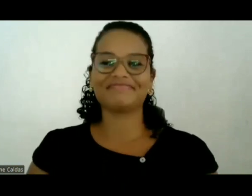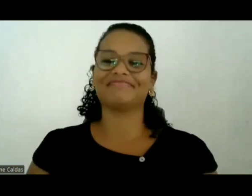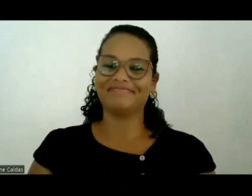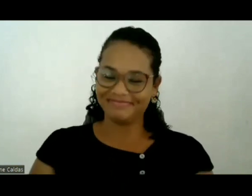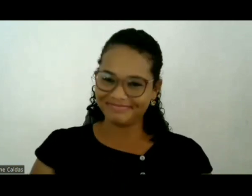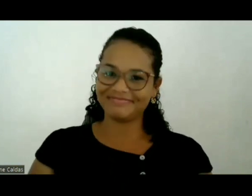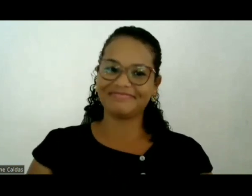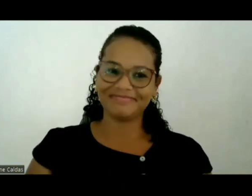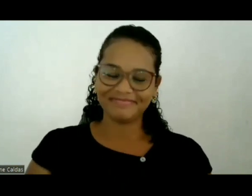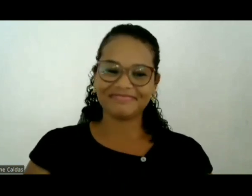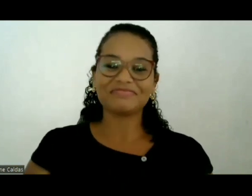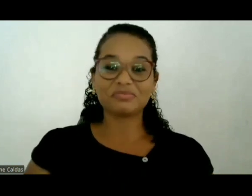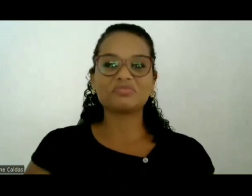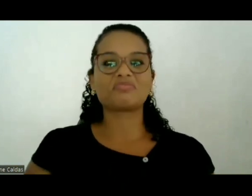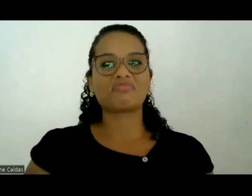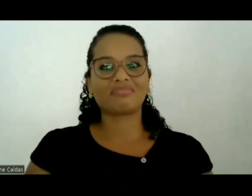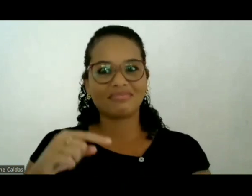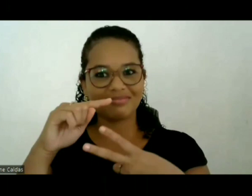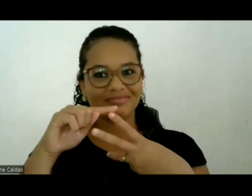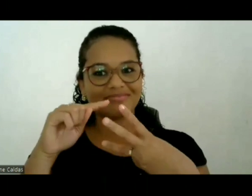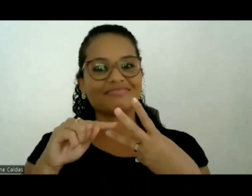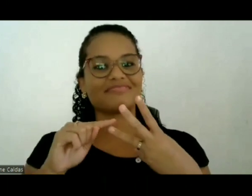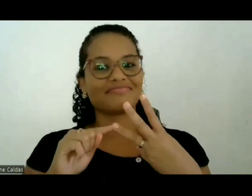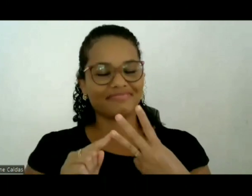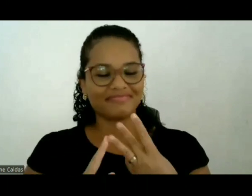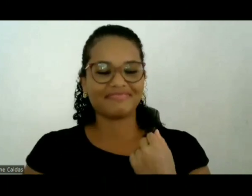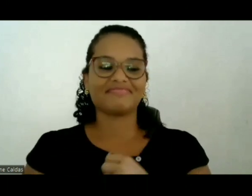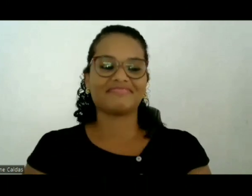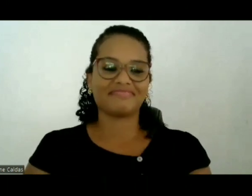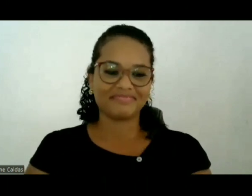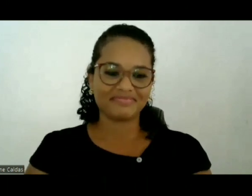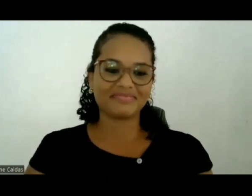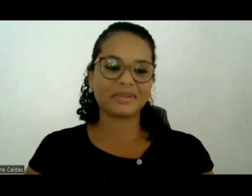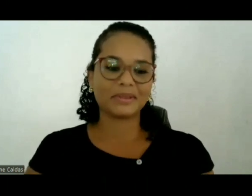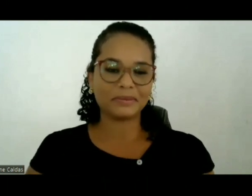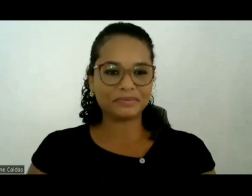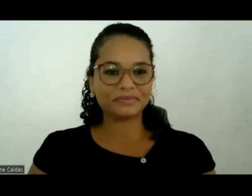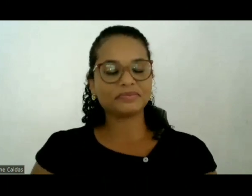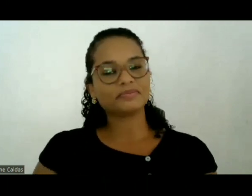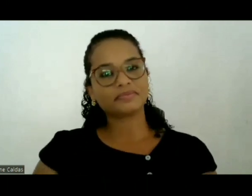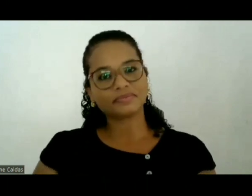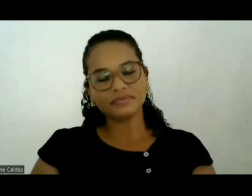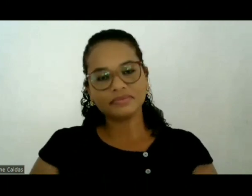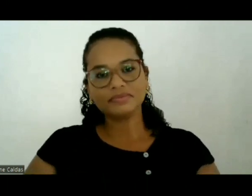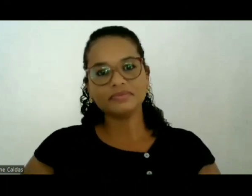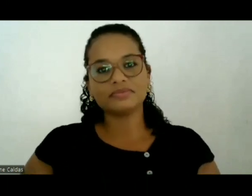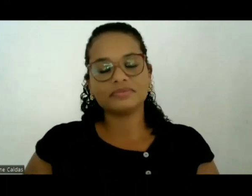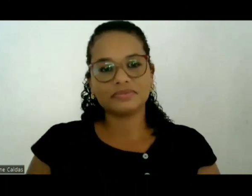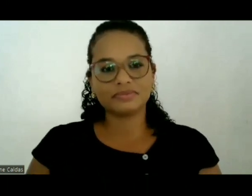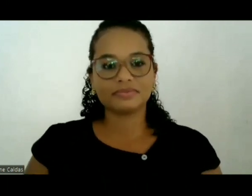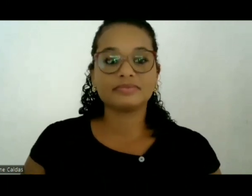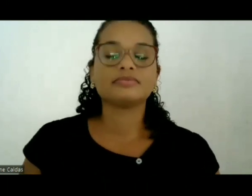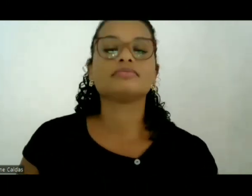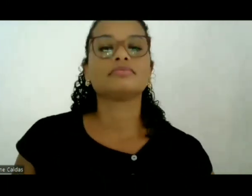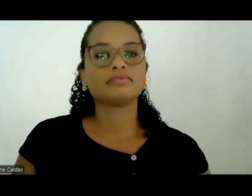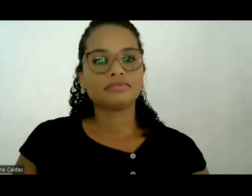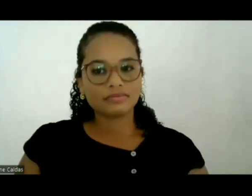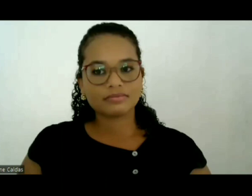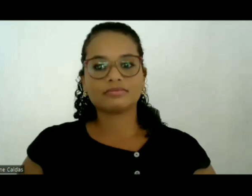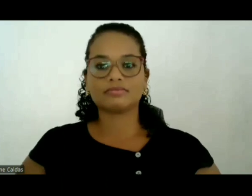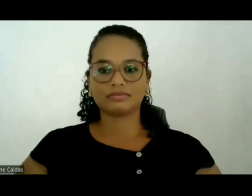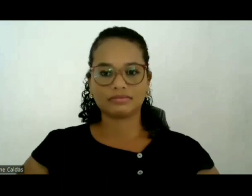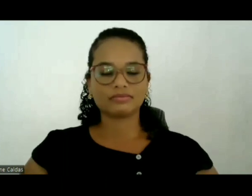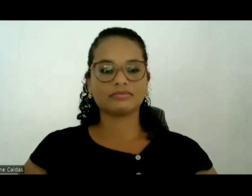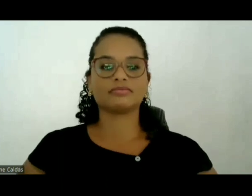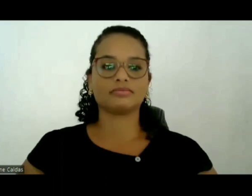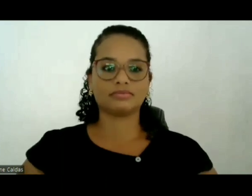vocês aí três formas de bom dia na Libras. Então, por isso que a gente falou assim, que essa pergunta parecia óbvia, mas não é, tá, gente?